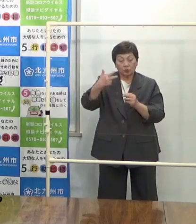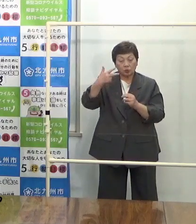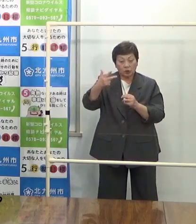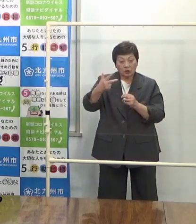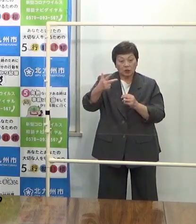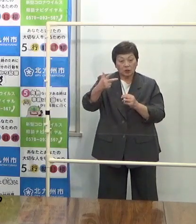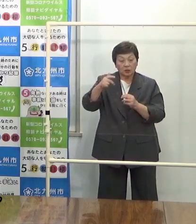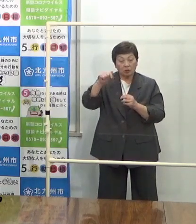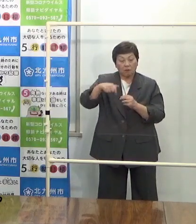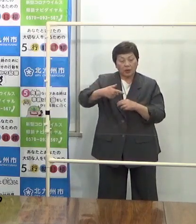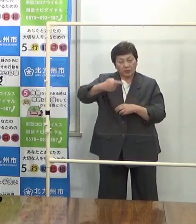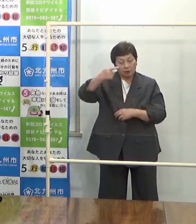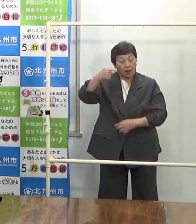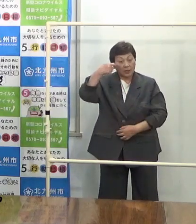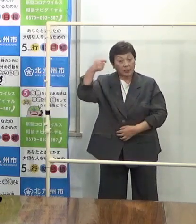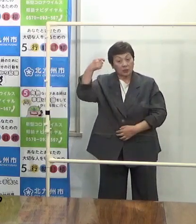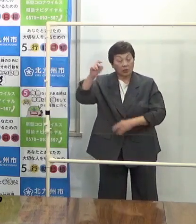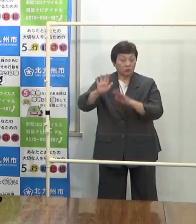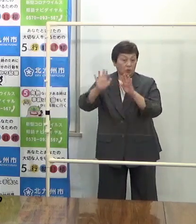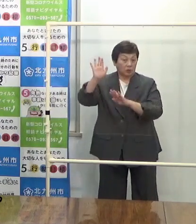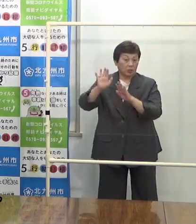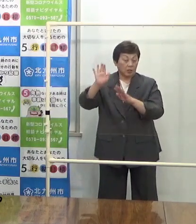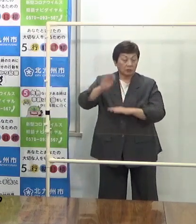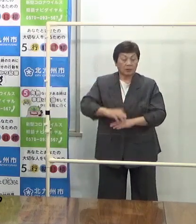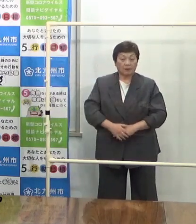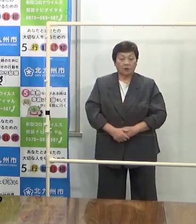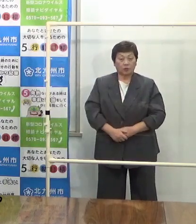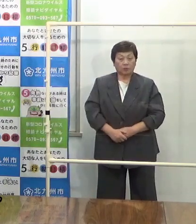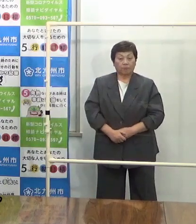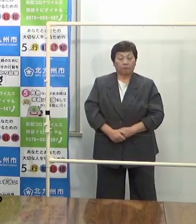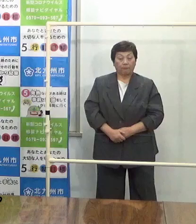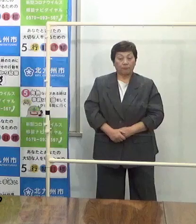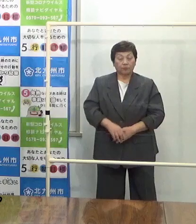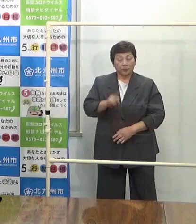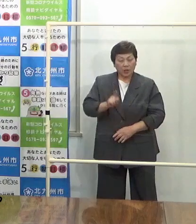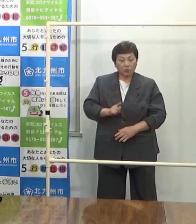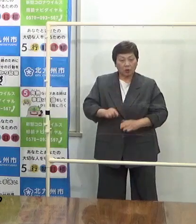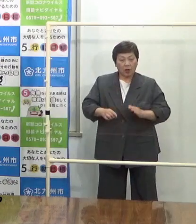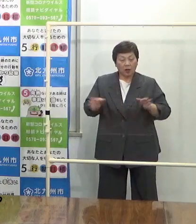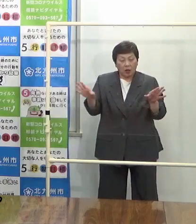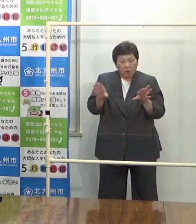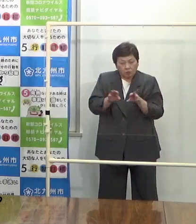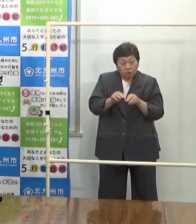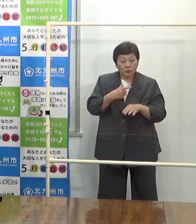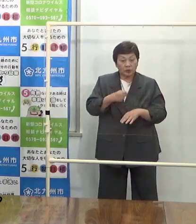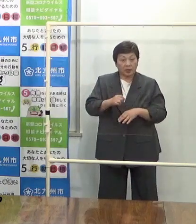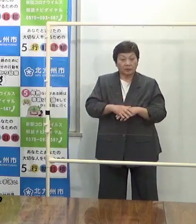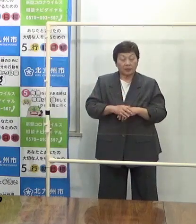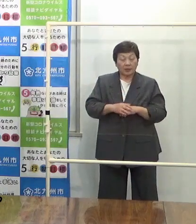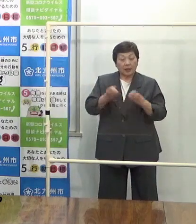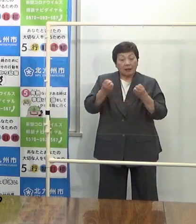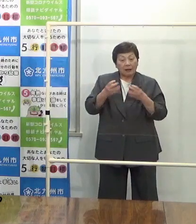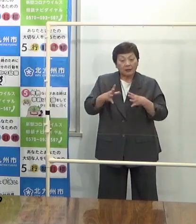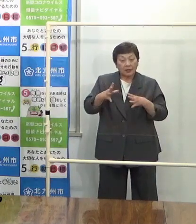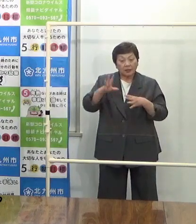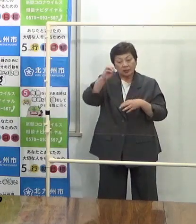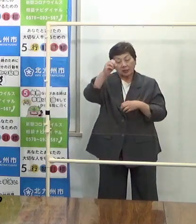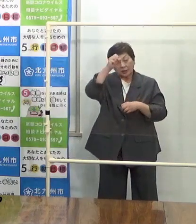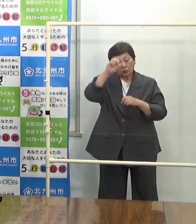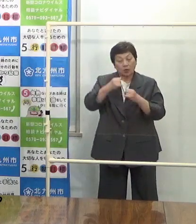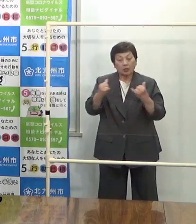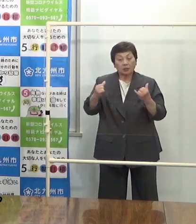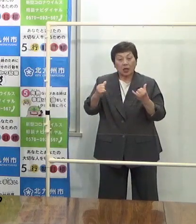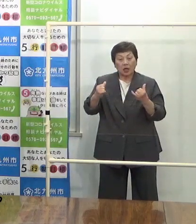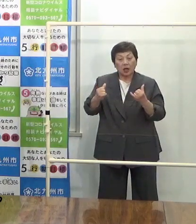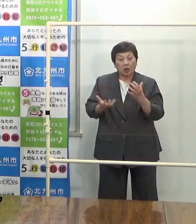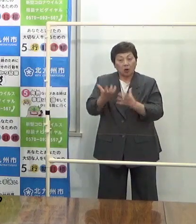になるところでありまして、これを何としてでも抑え込んでいく、そのためには新規の感染者の数を出さない